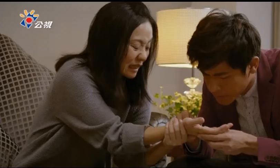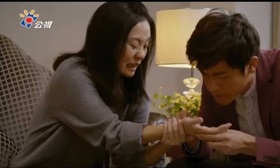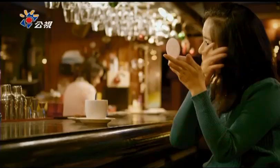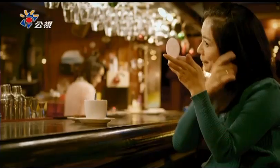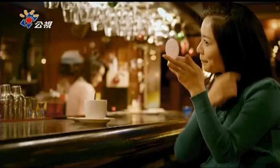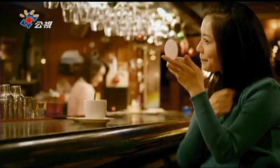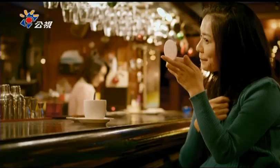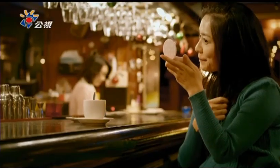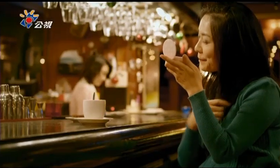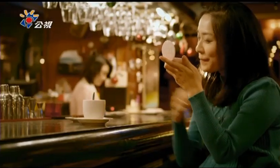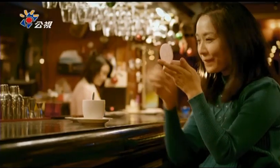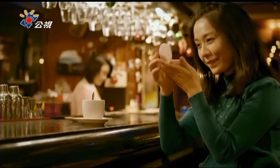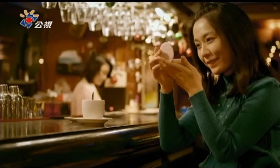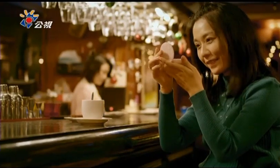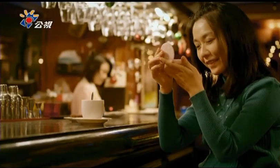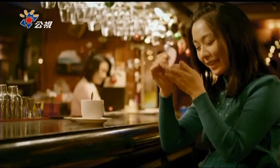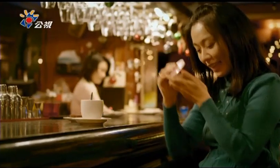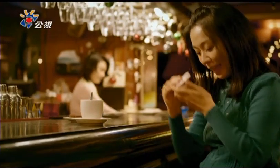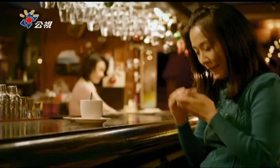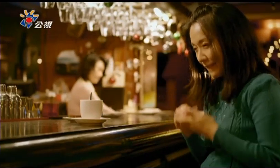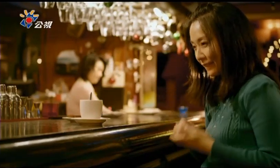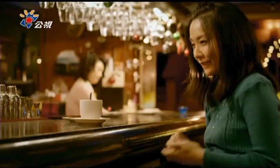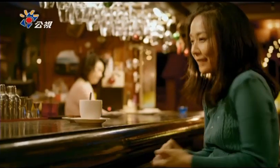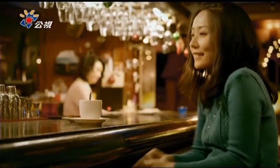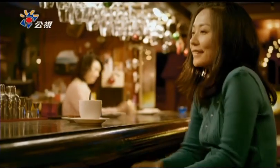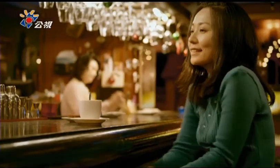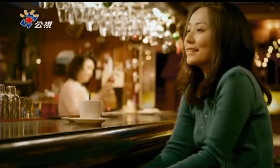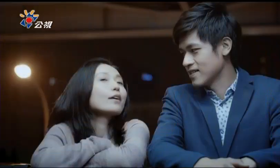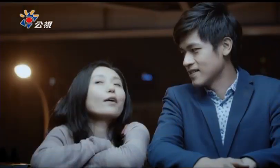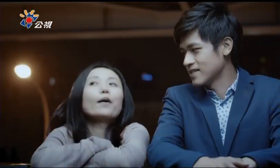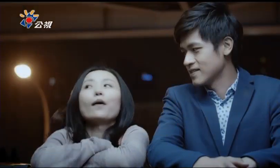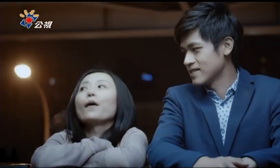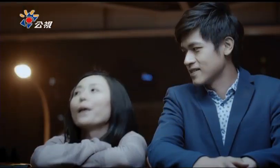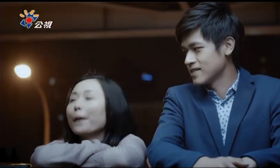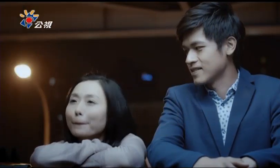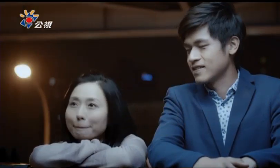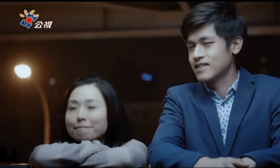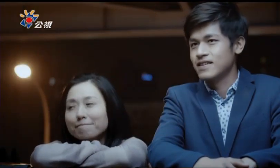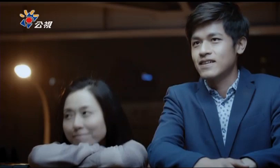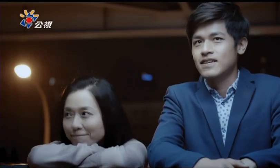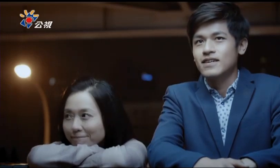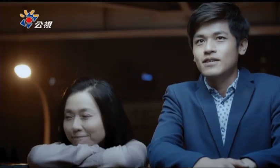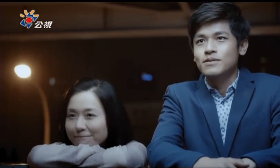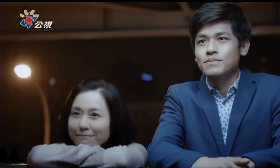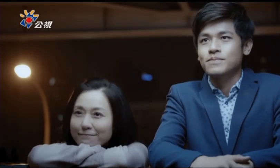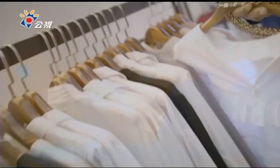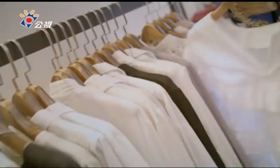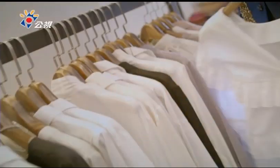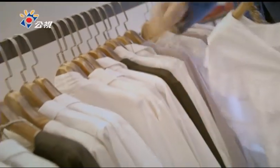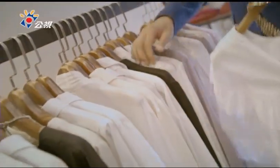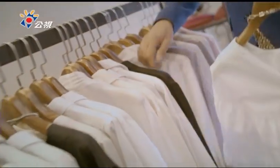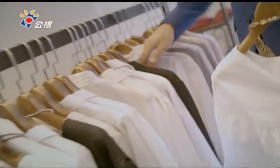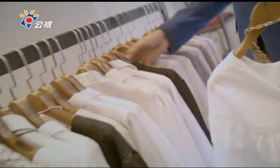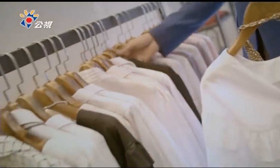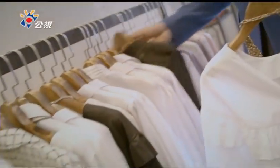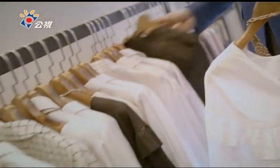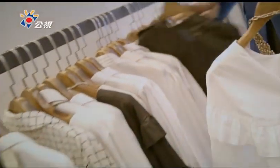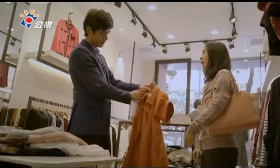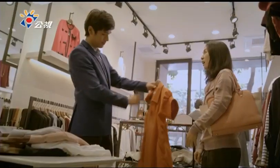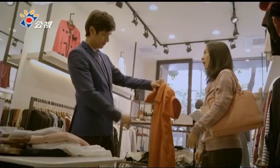看你自己一个人在那微微笑，好像谈恋爱的女孩。 我在想，